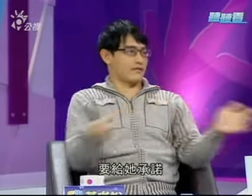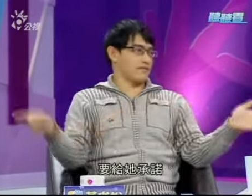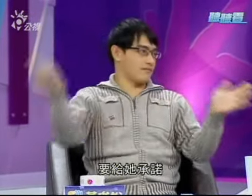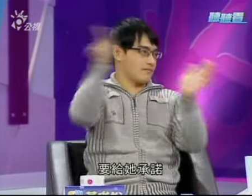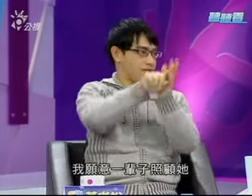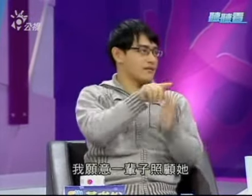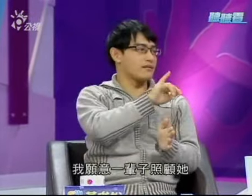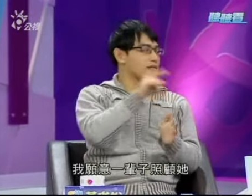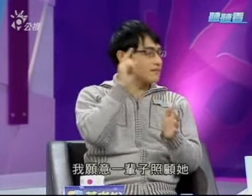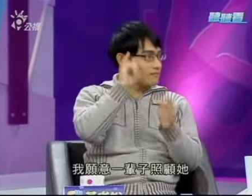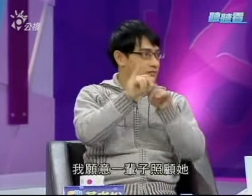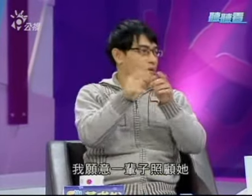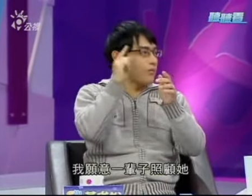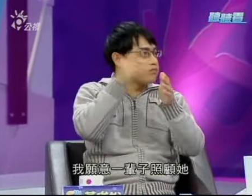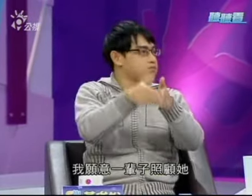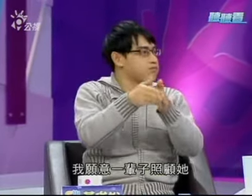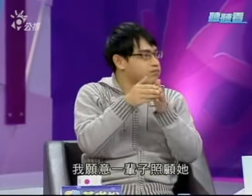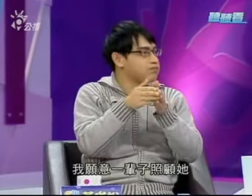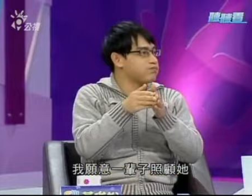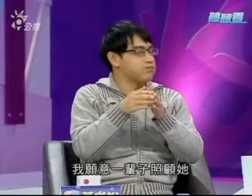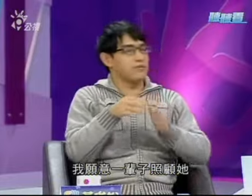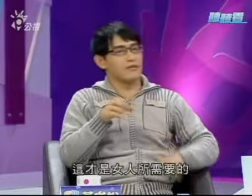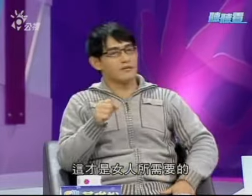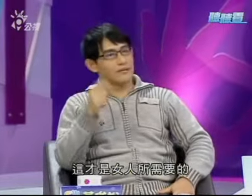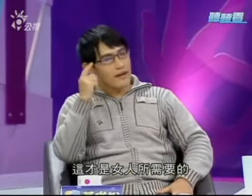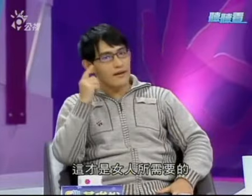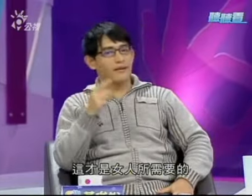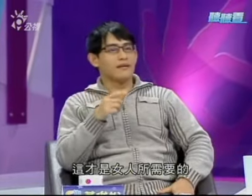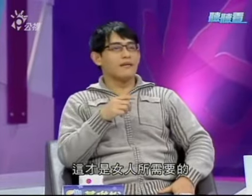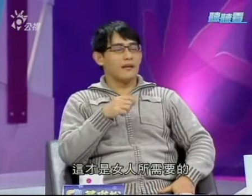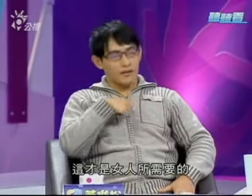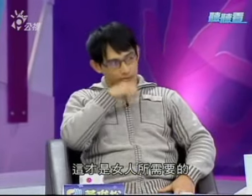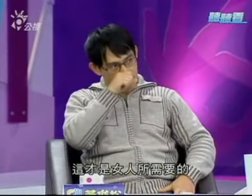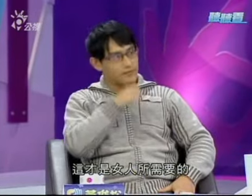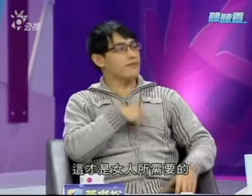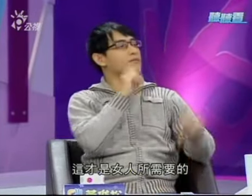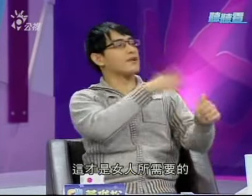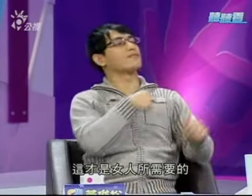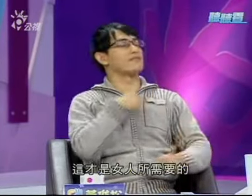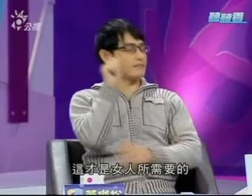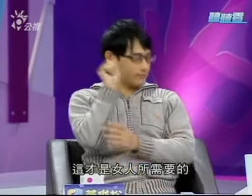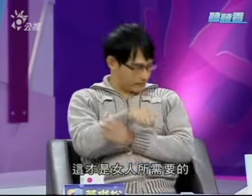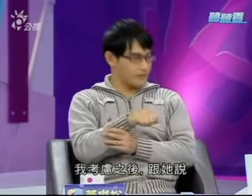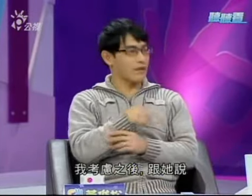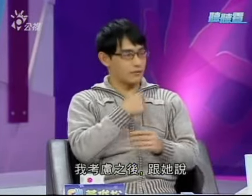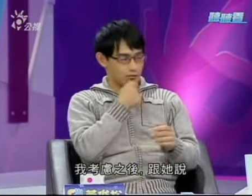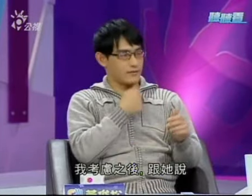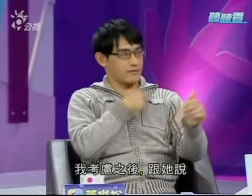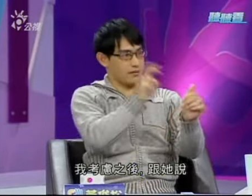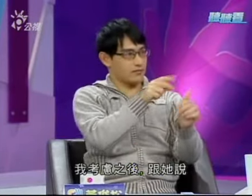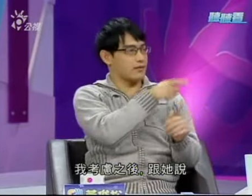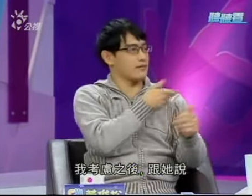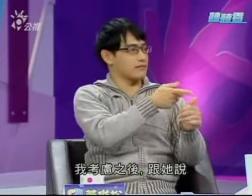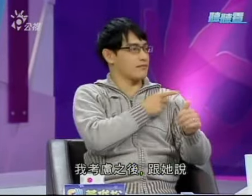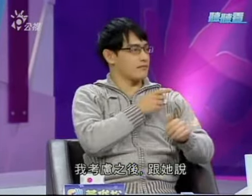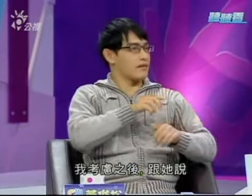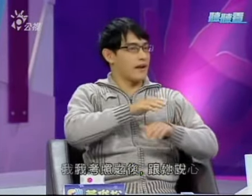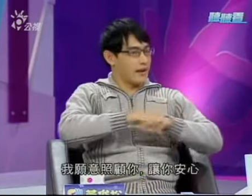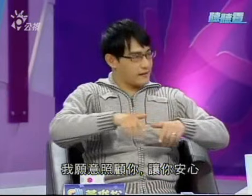我愿意一辈子照顾他这才是女人所需要的我考虑之后跟他说我愿意